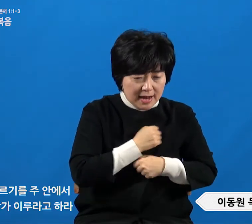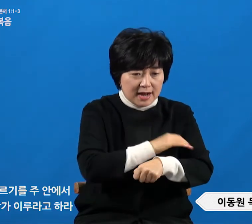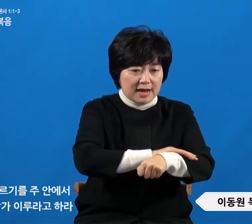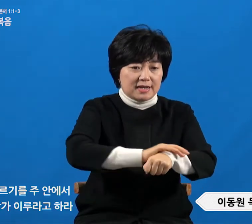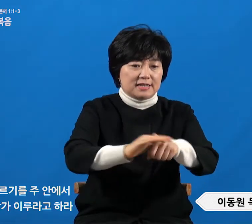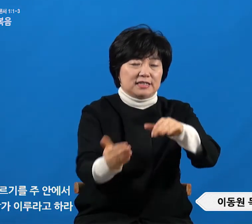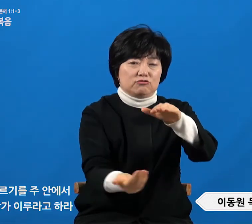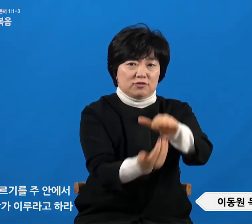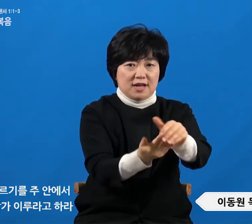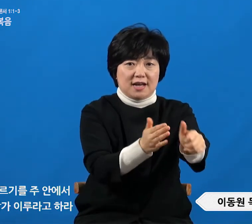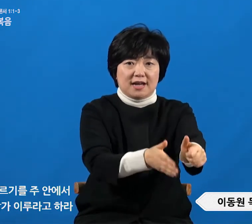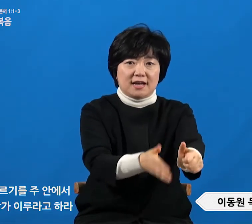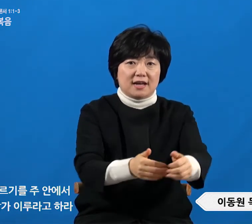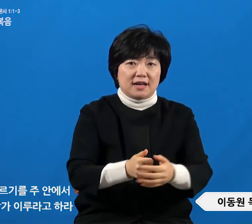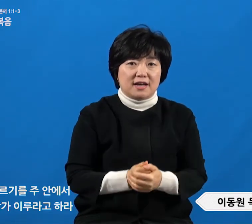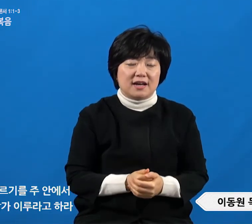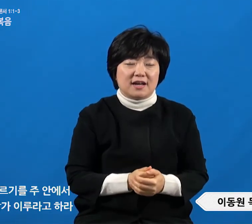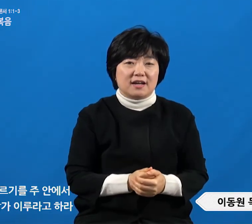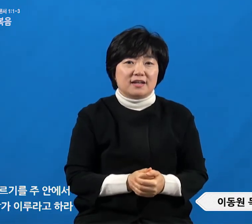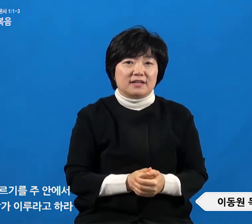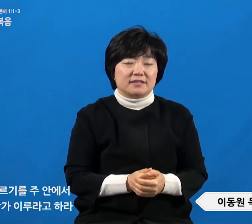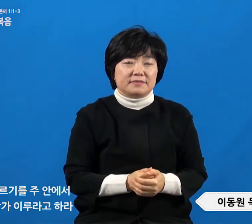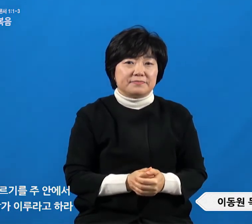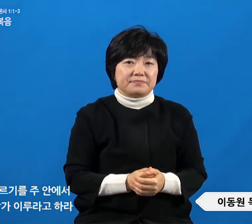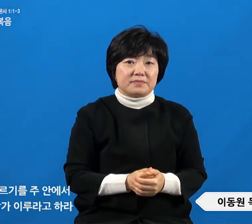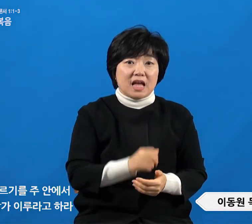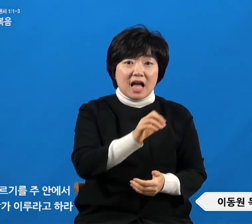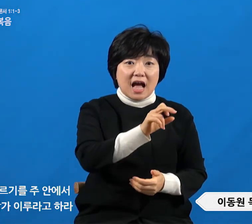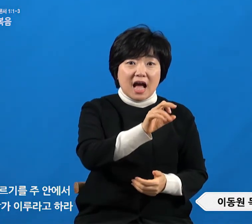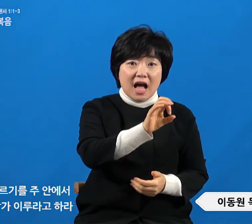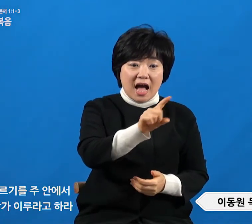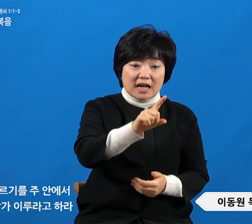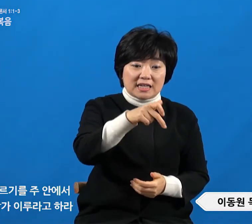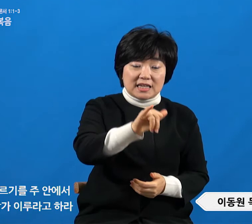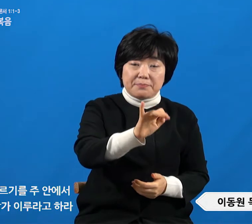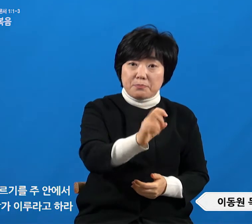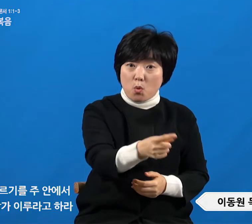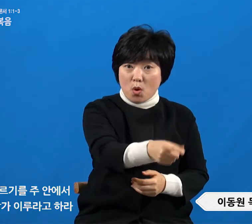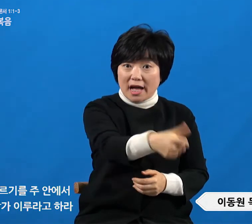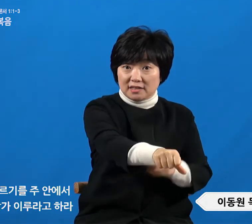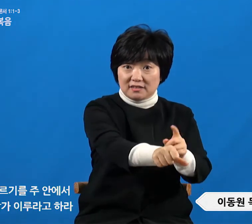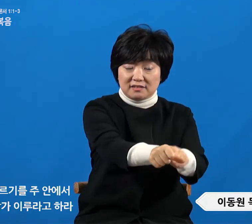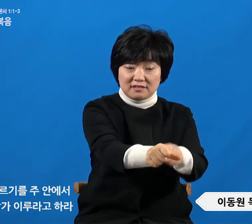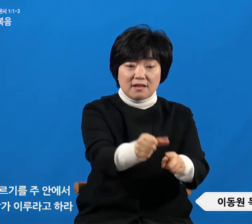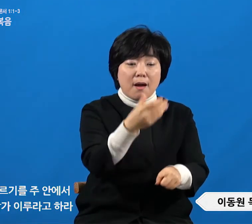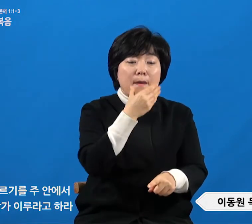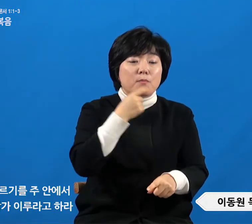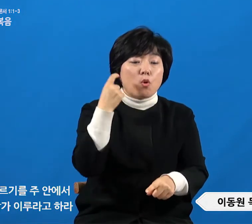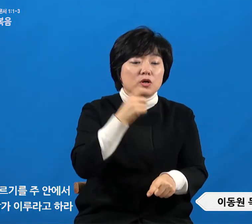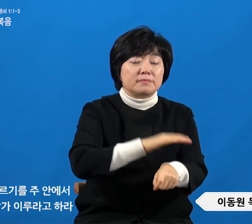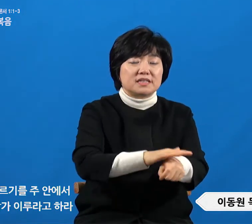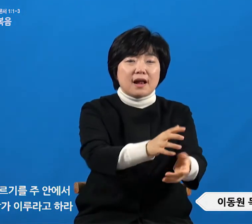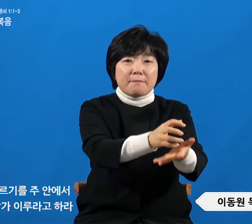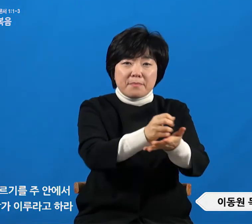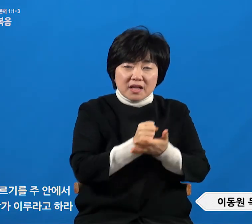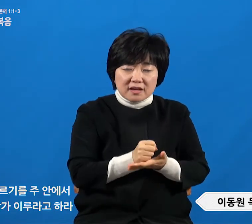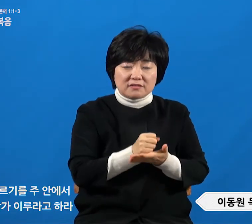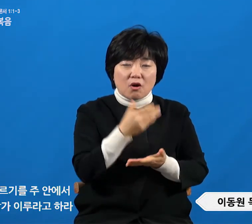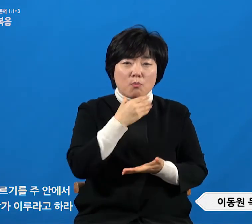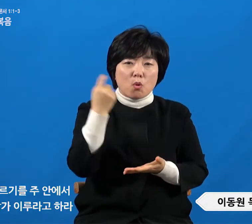하라. 이것으로 미루어서 정말 아키포는 복음을 받고 복음을 위해서